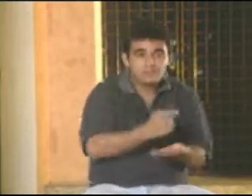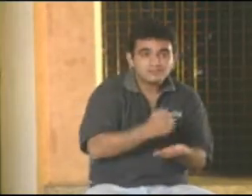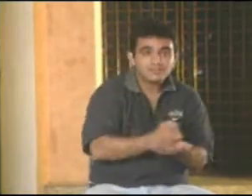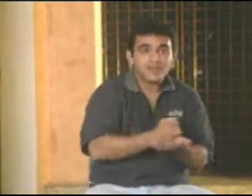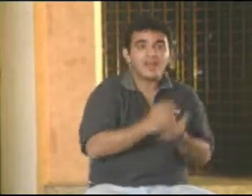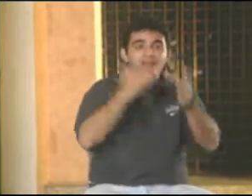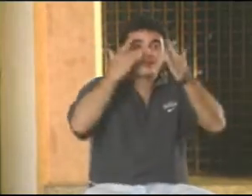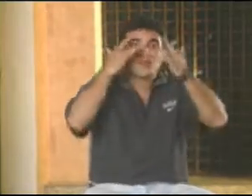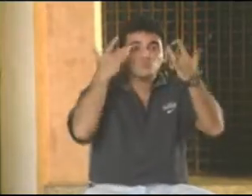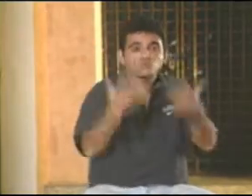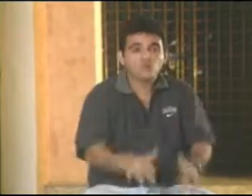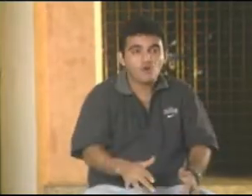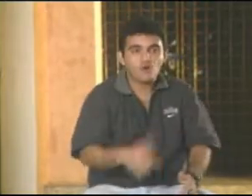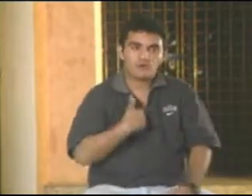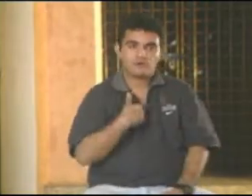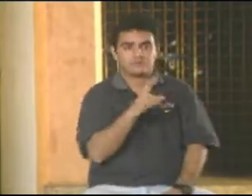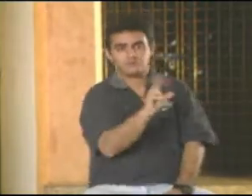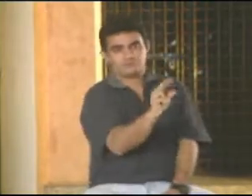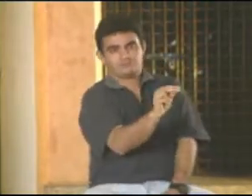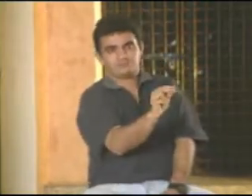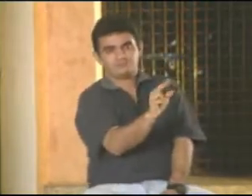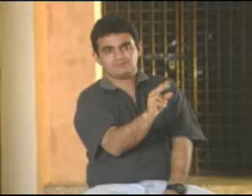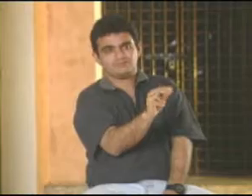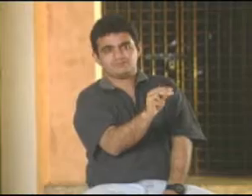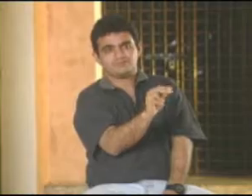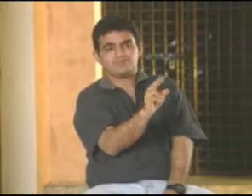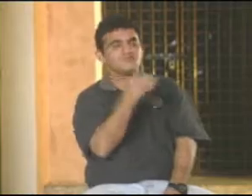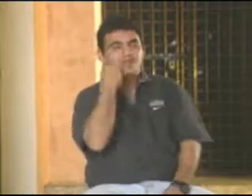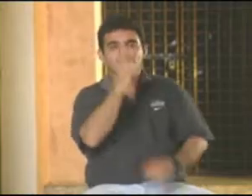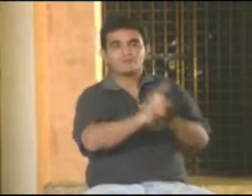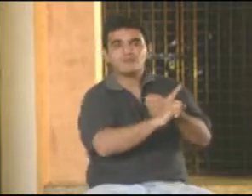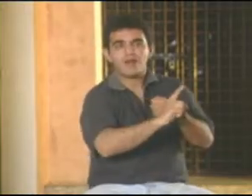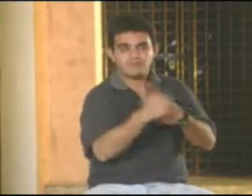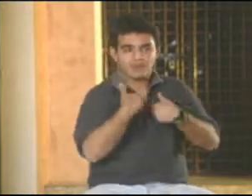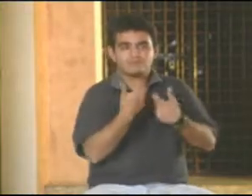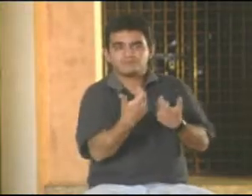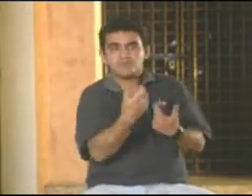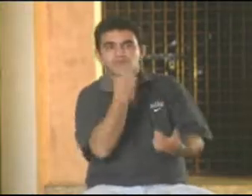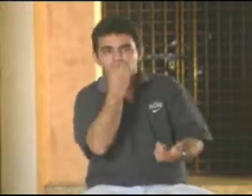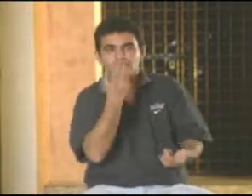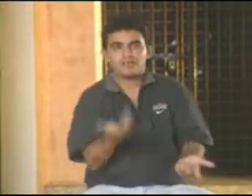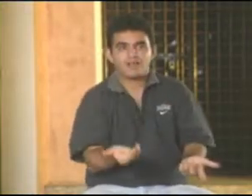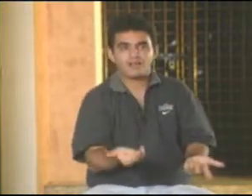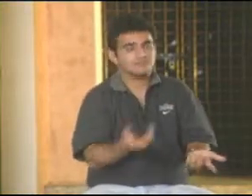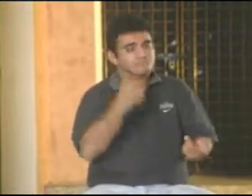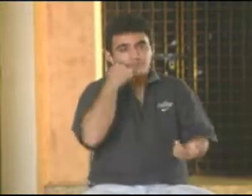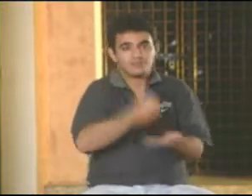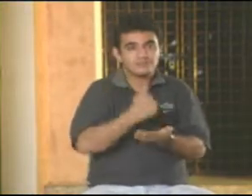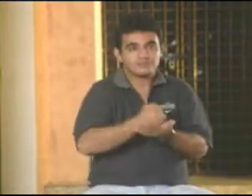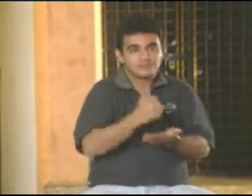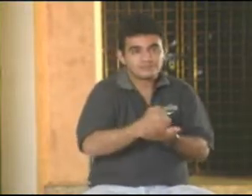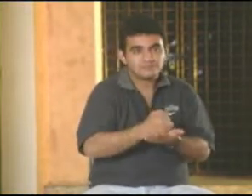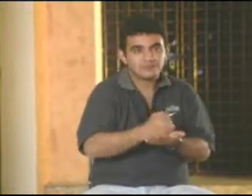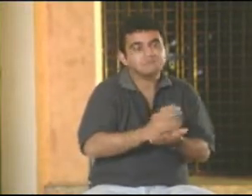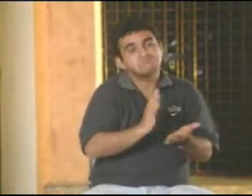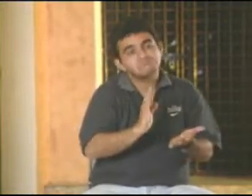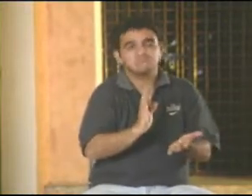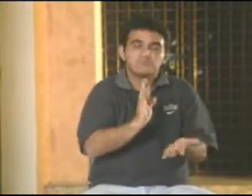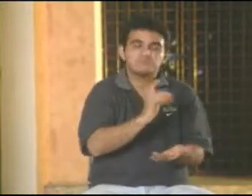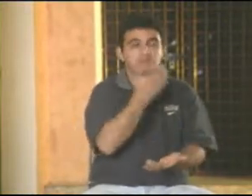Finalmente, él me hizo renunciar a la fuerza, y aunque necesitaba el dinero, como no quise causar problemas, me marché.